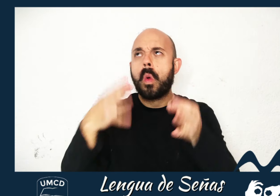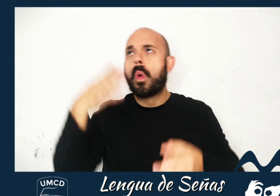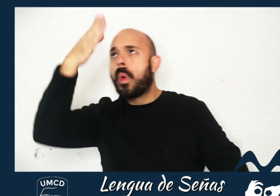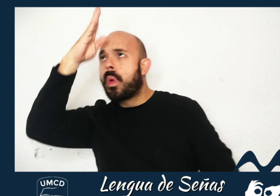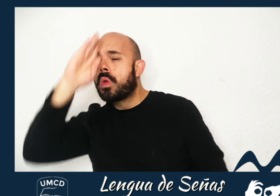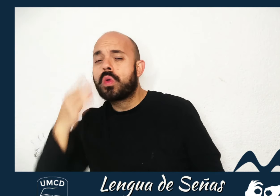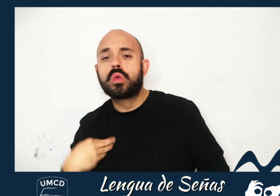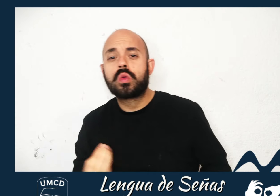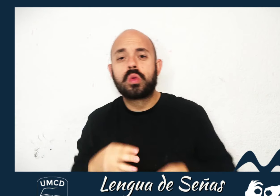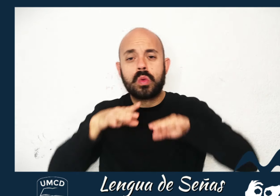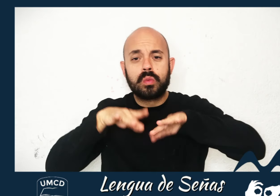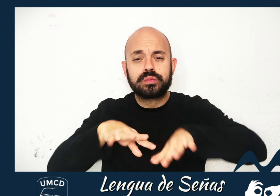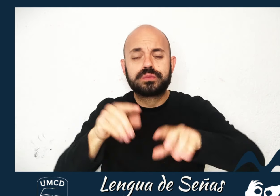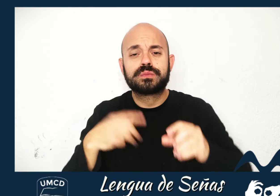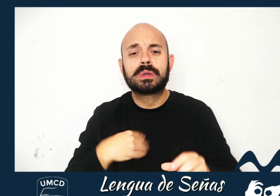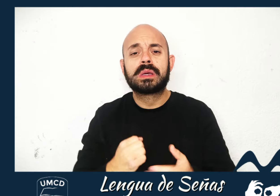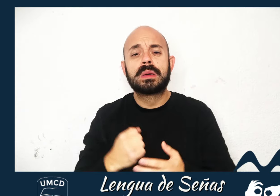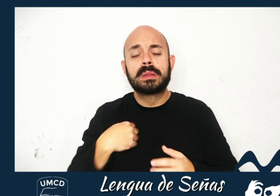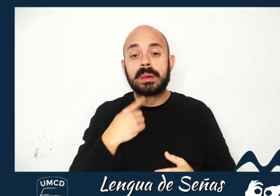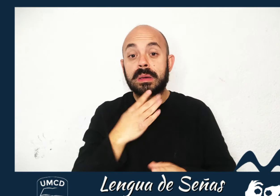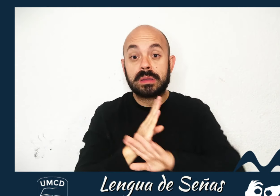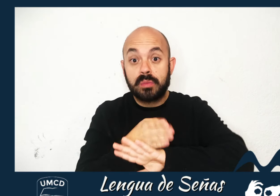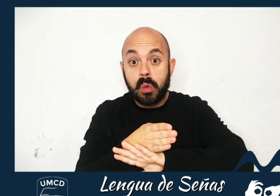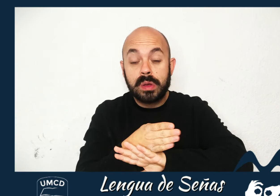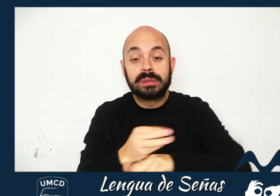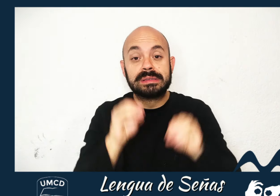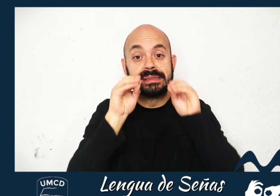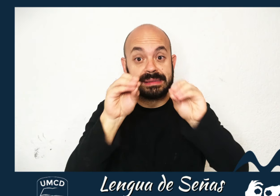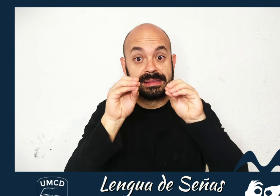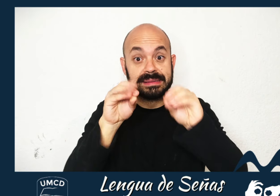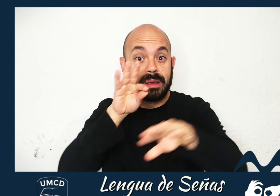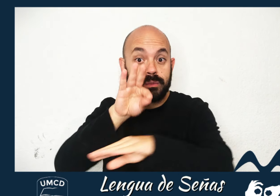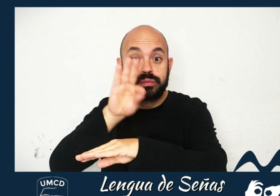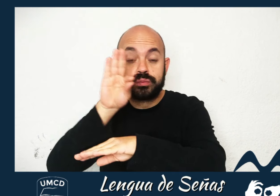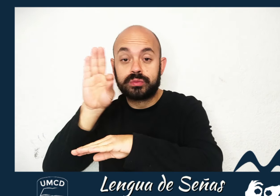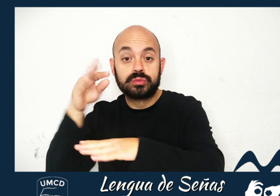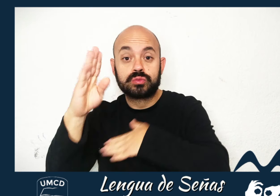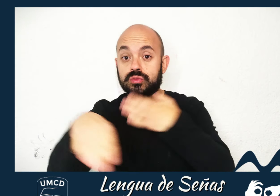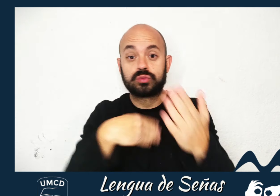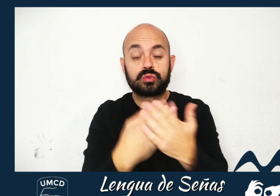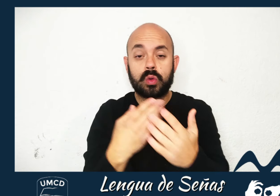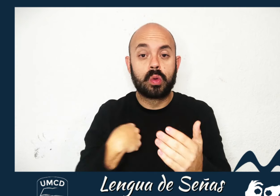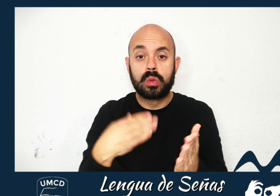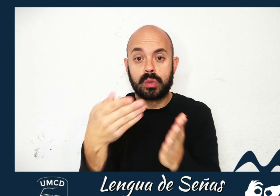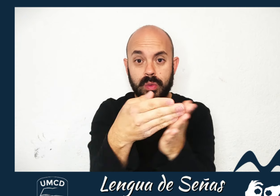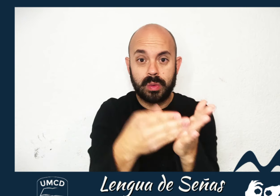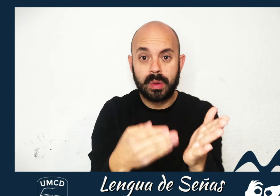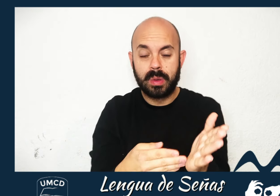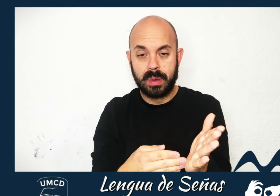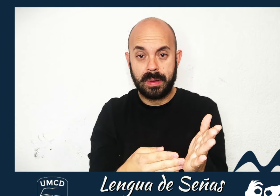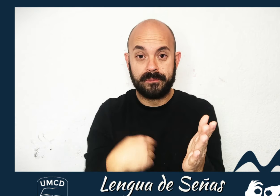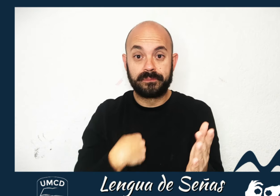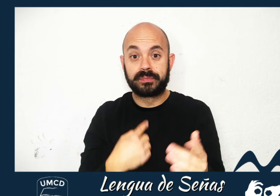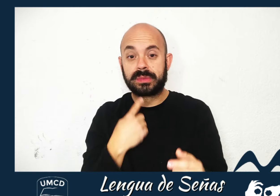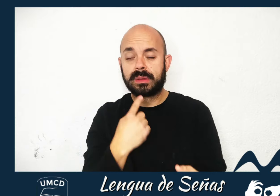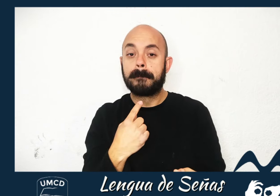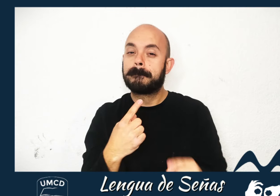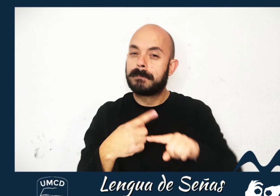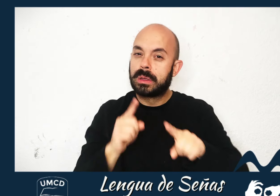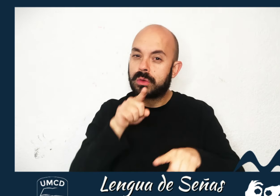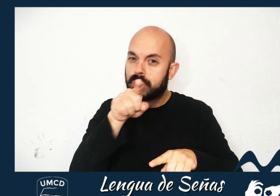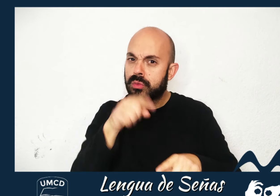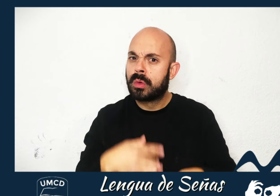con nosotros. En el Salmo 25 inclusive nos dice de que la comunión íntima de Jehová es con los que le